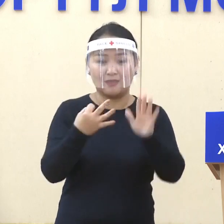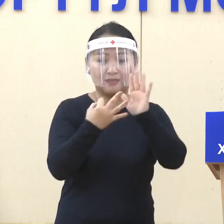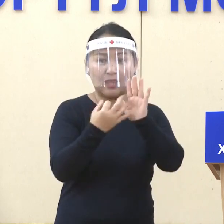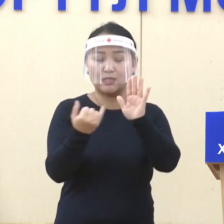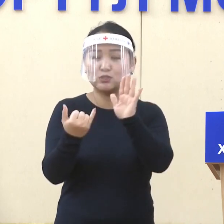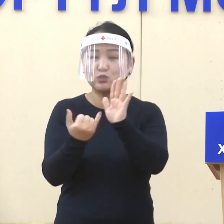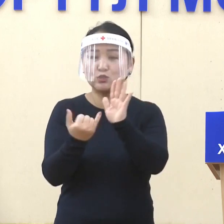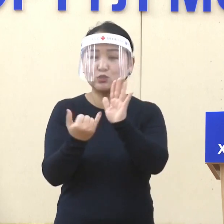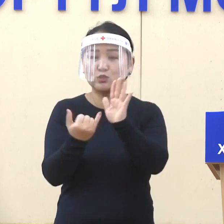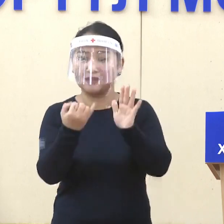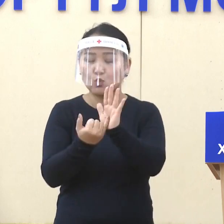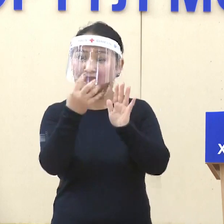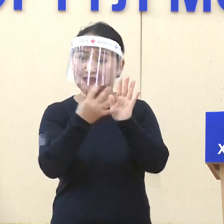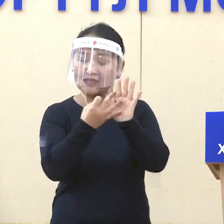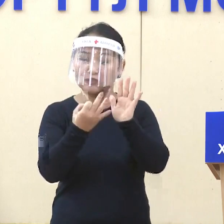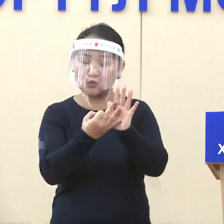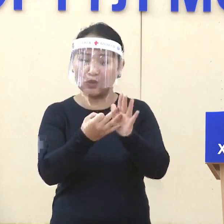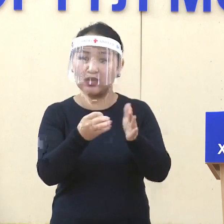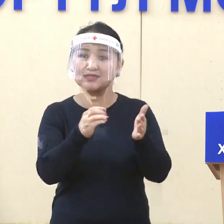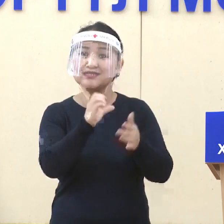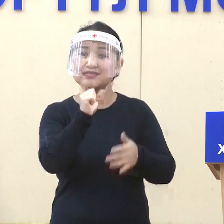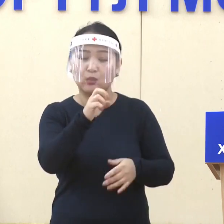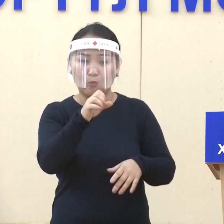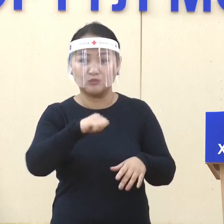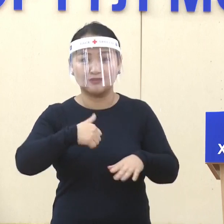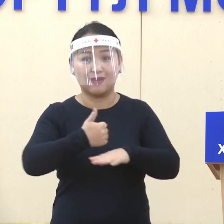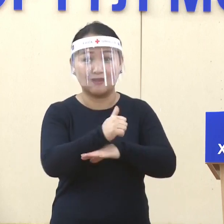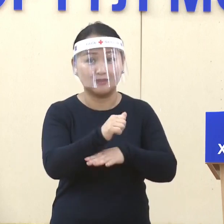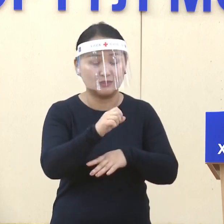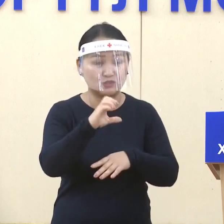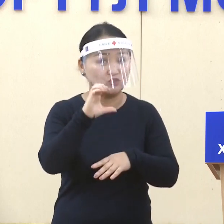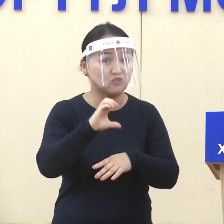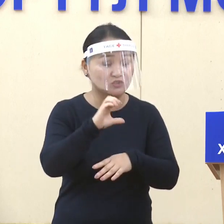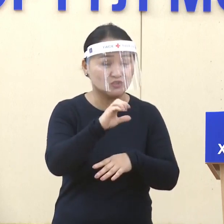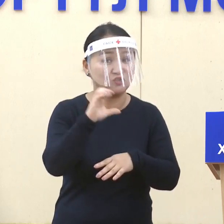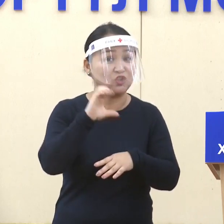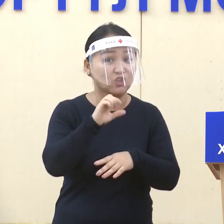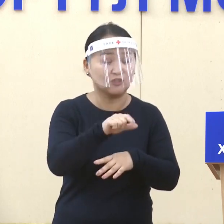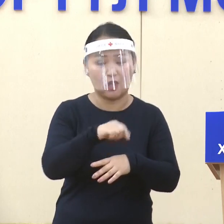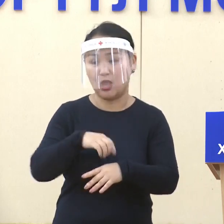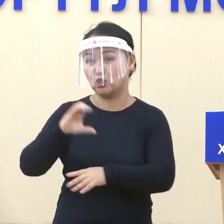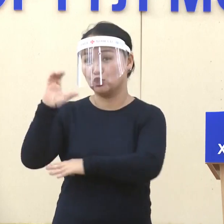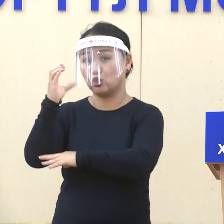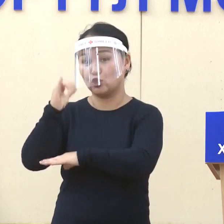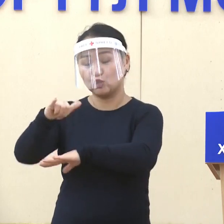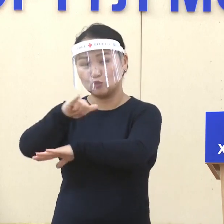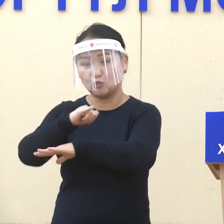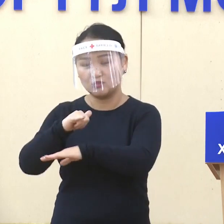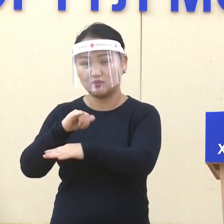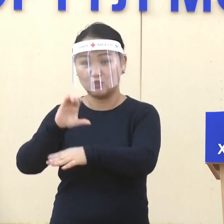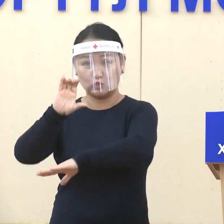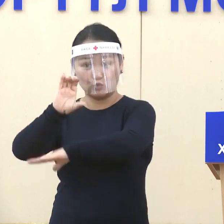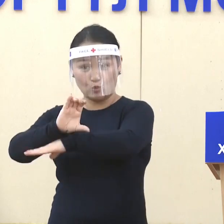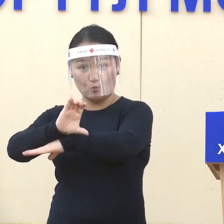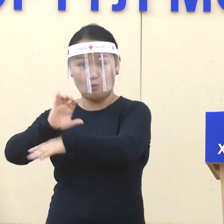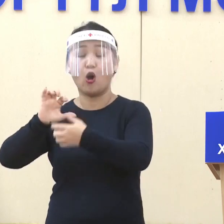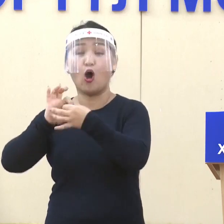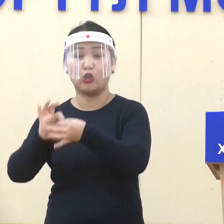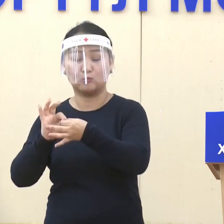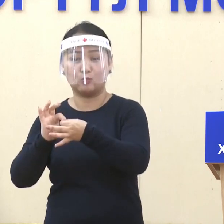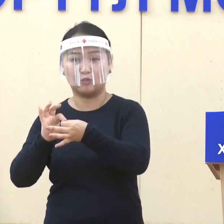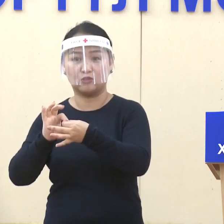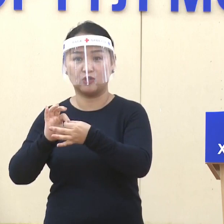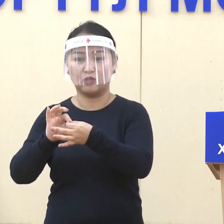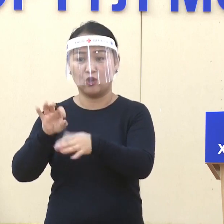төлөвлөгөөтэй байгаа. Мөн Солонгос улсад шашны цогцлолттой холбоотой халдварын шин голомт гарсан. Токио,